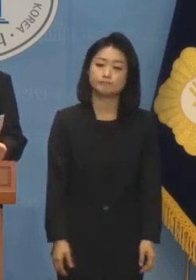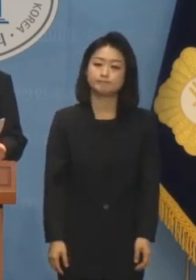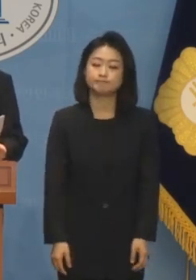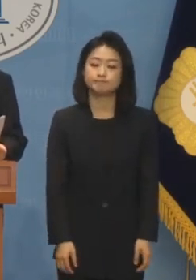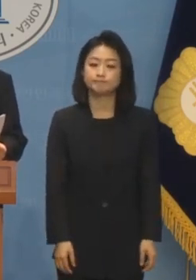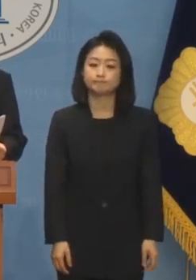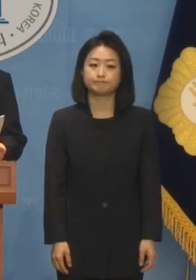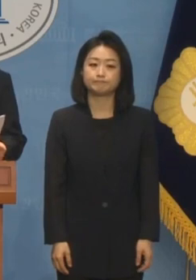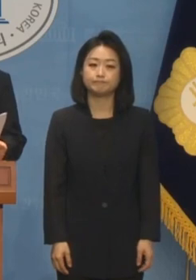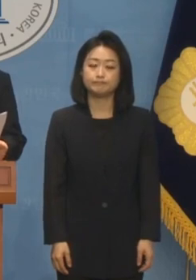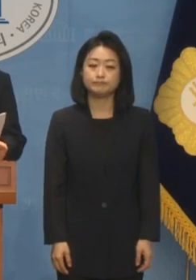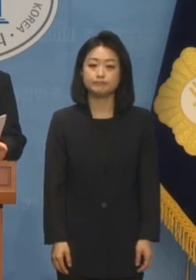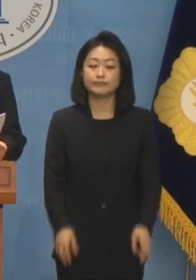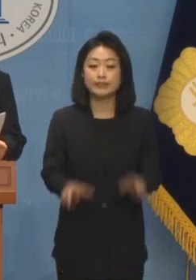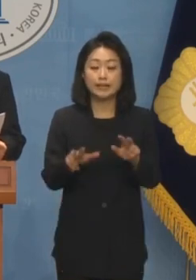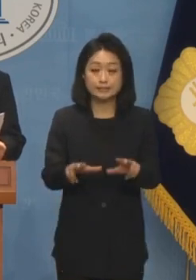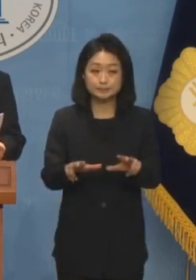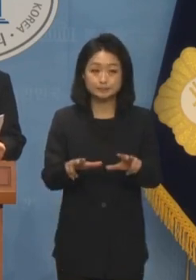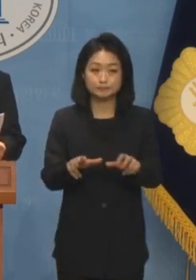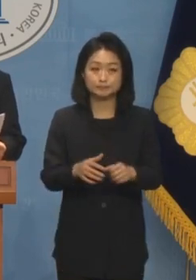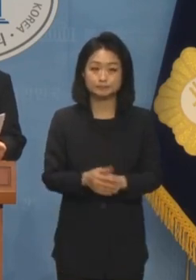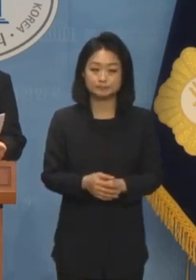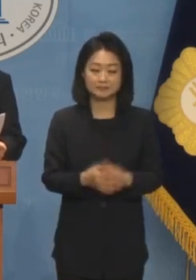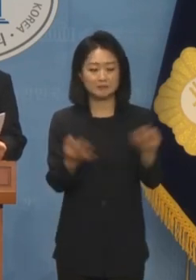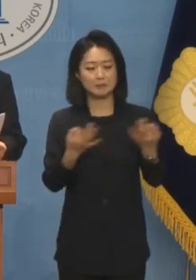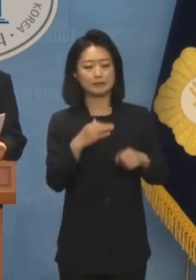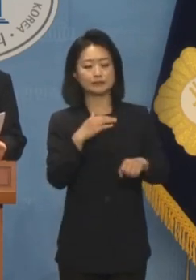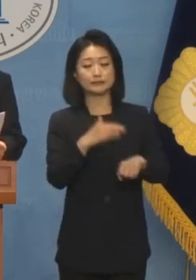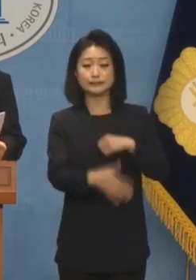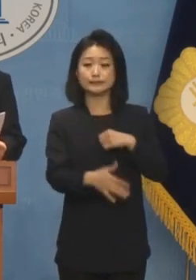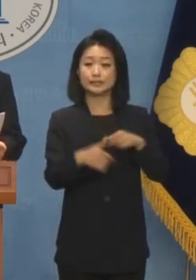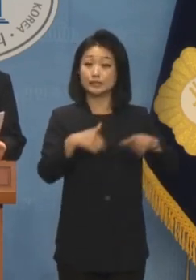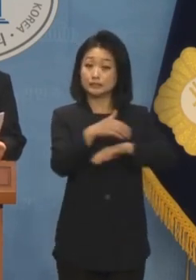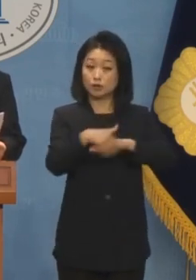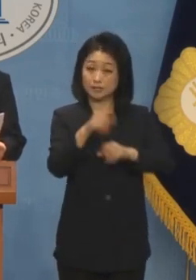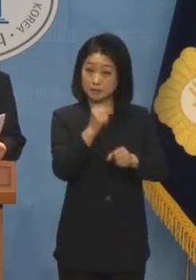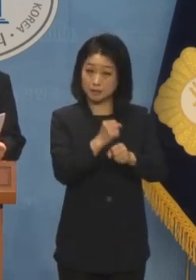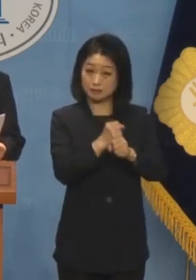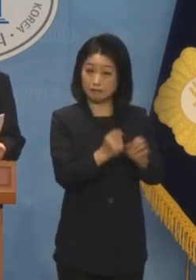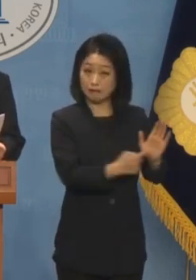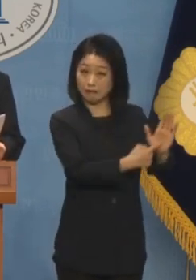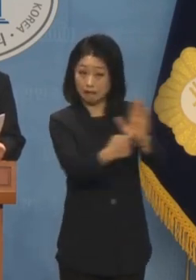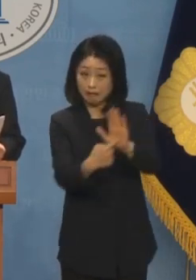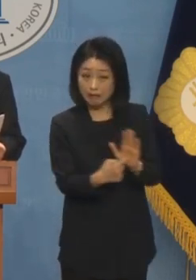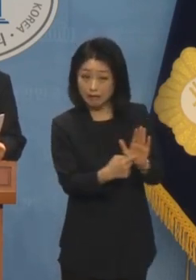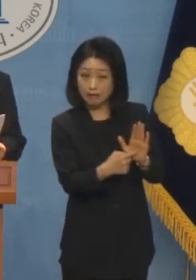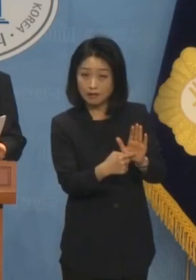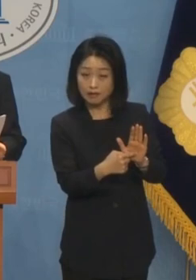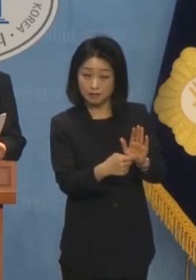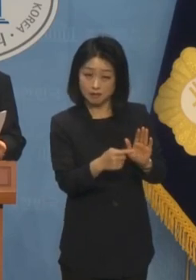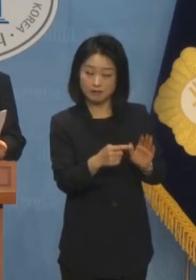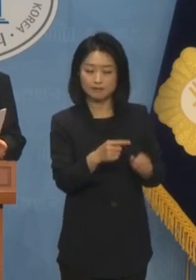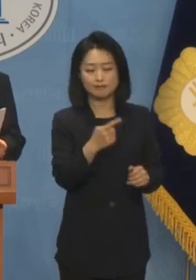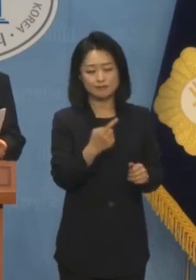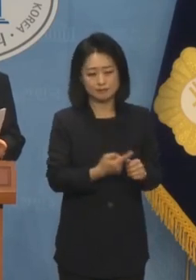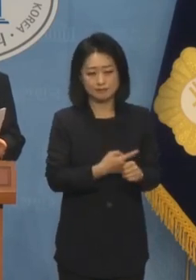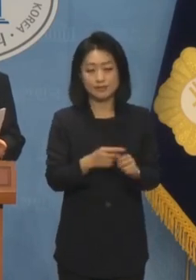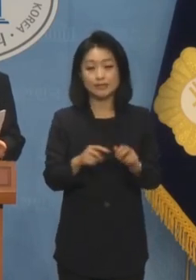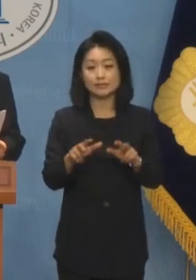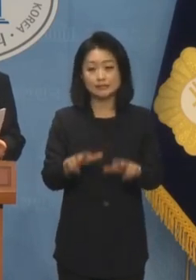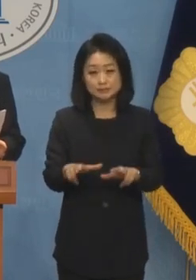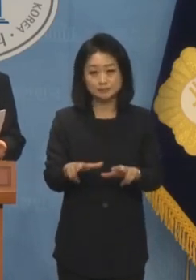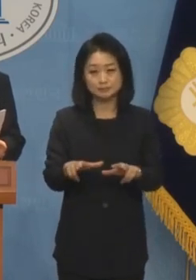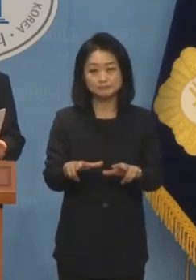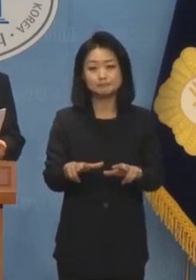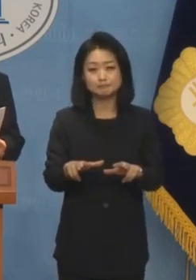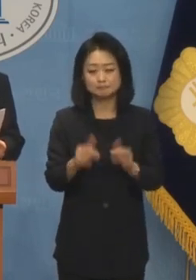것입니다. 일시적으로 설익은 포퓰리즘 정책이 남발된다면 현재의